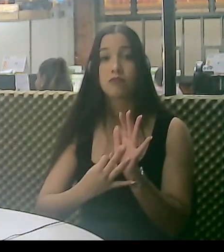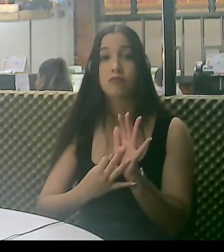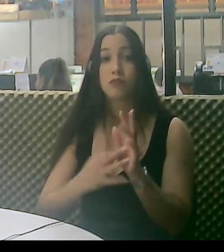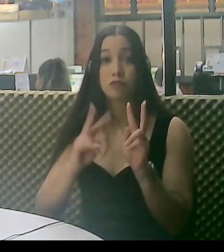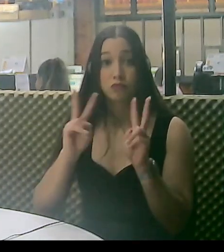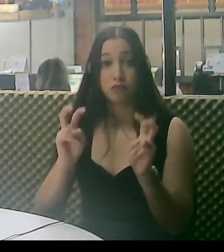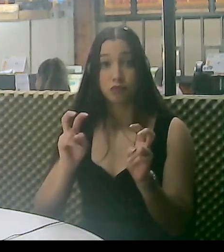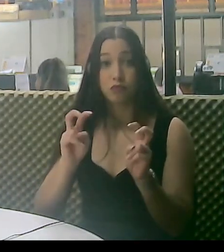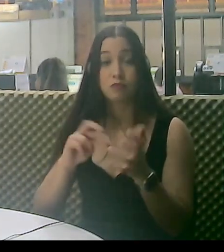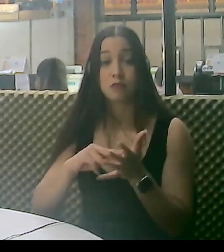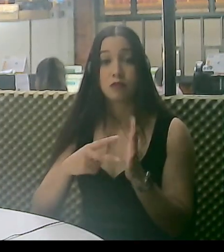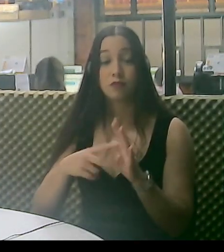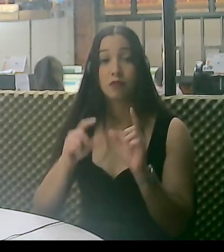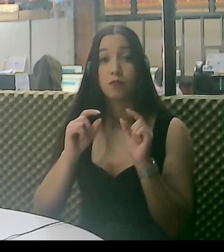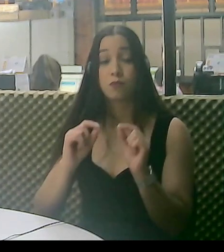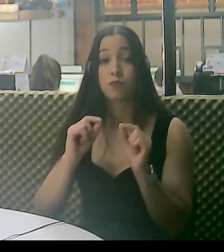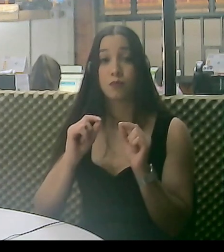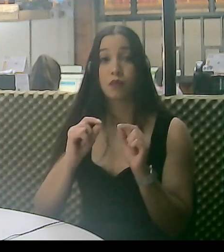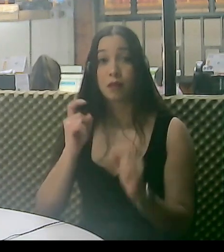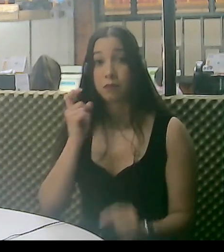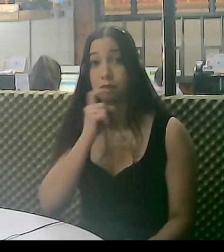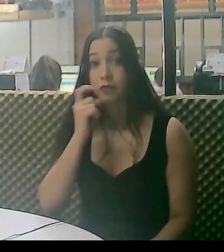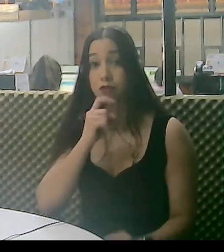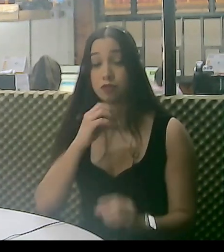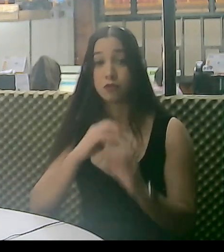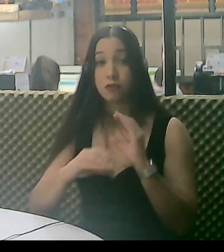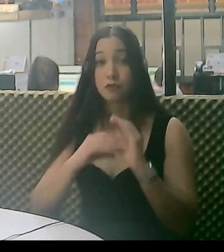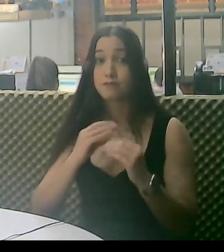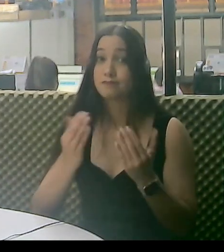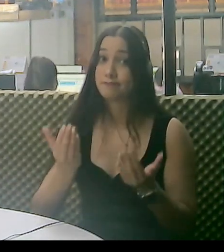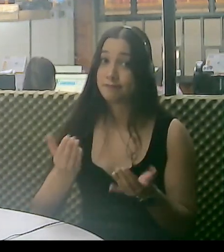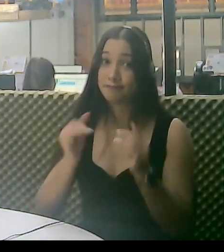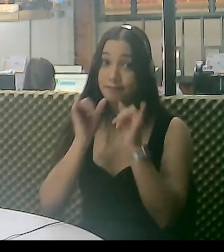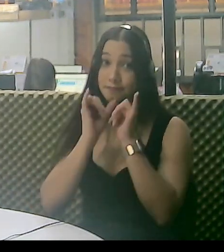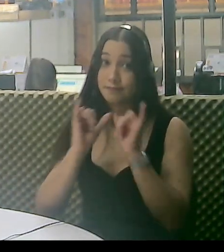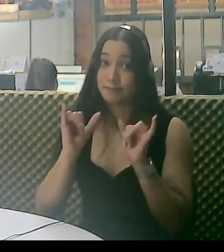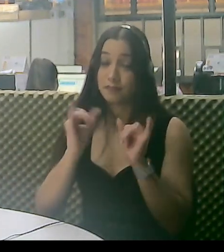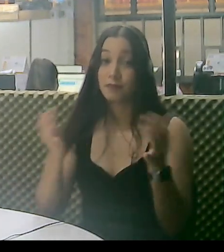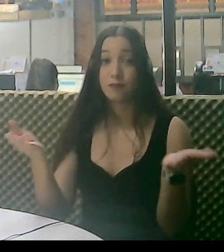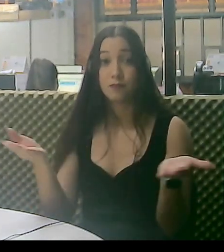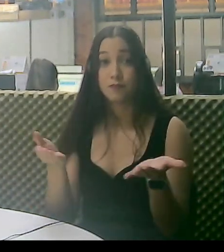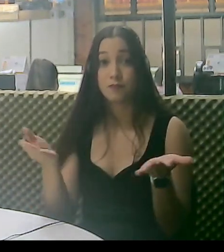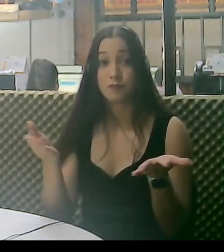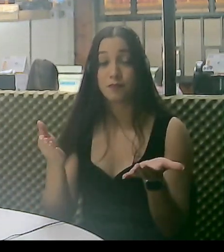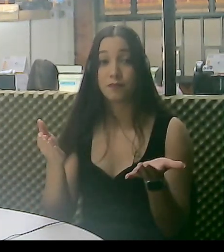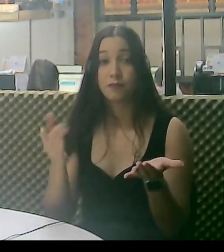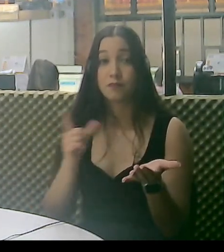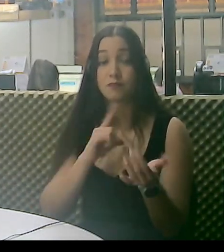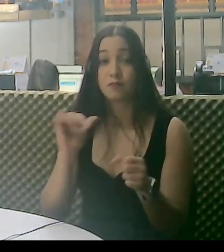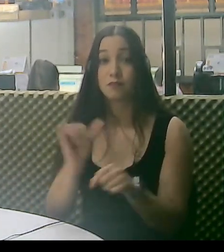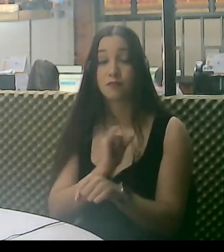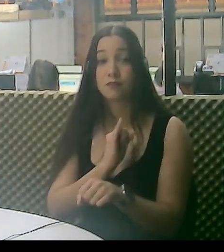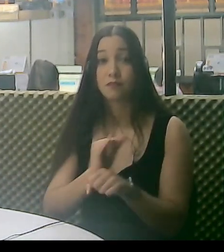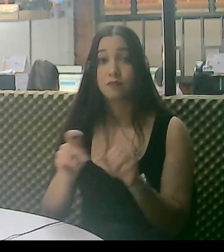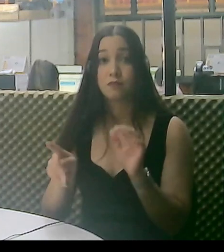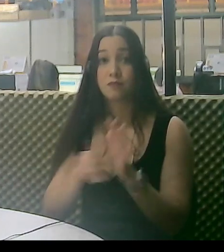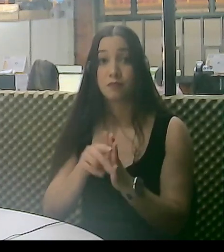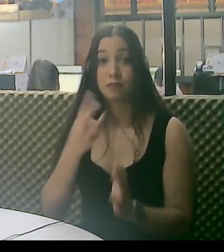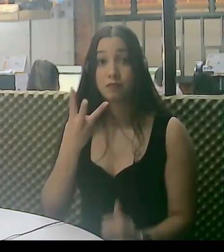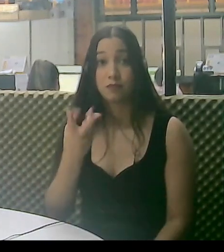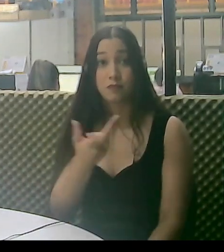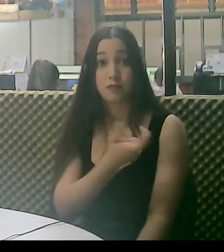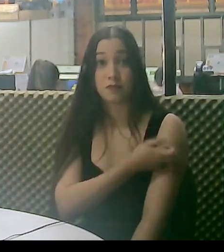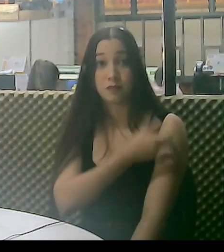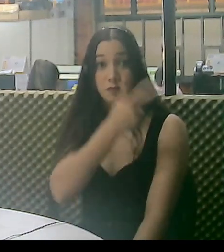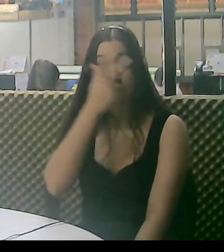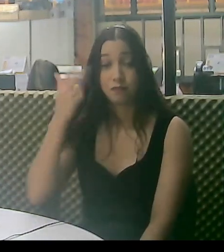teor trata-se de comunicação falsa. Atualmente, podem receber o esquema vacinal de 3 doses